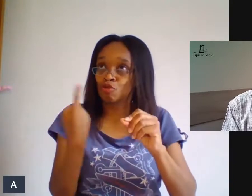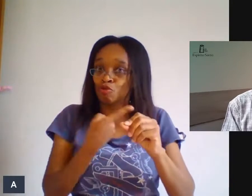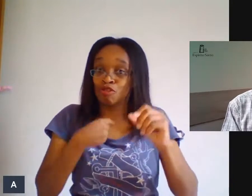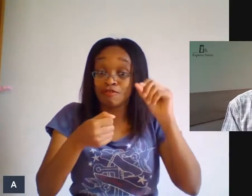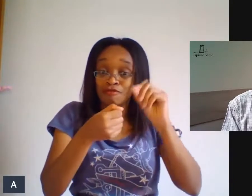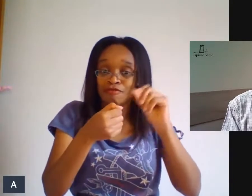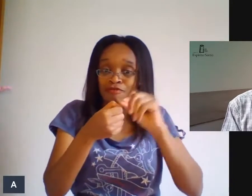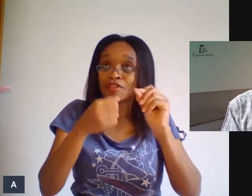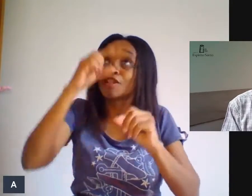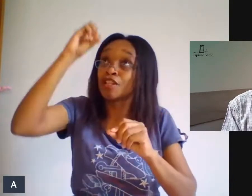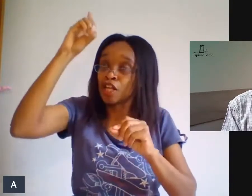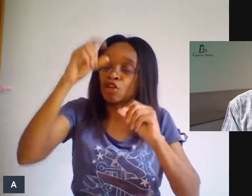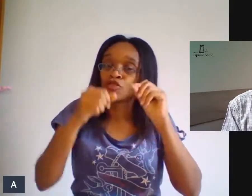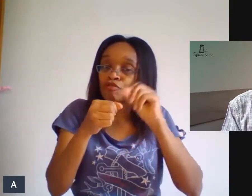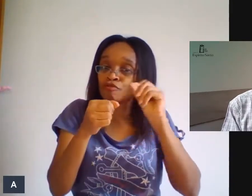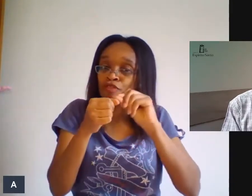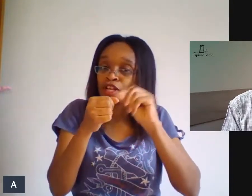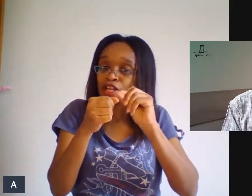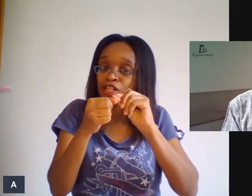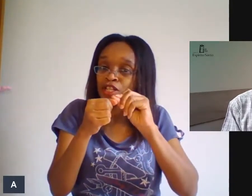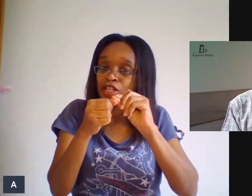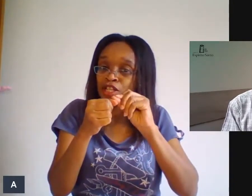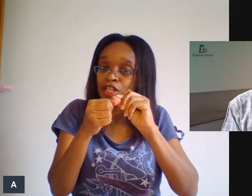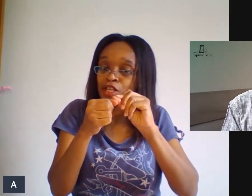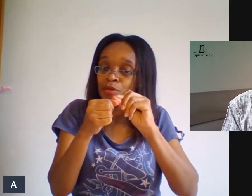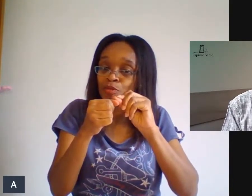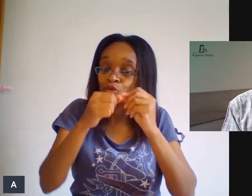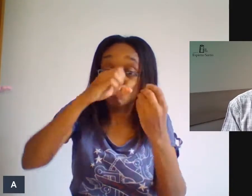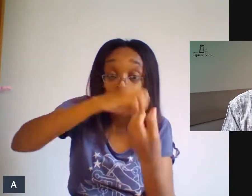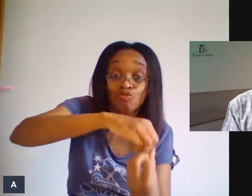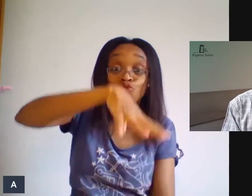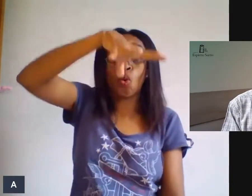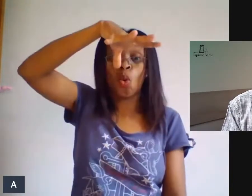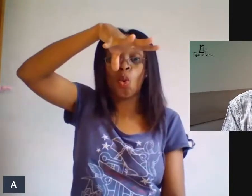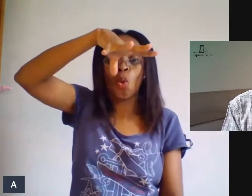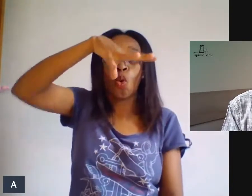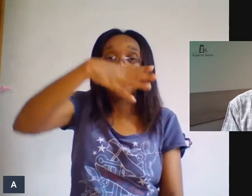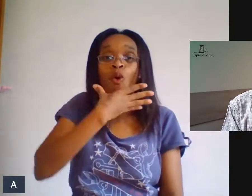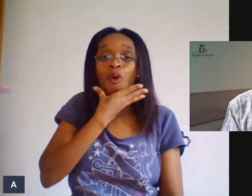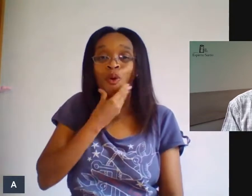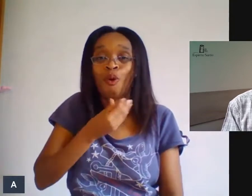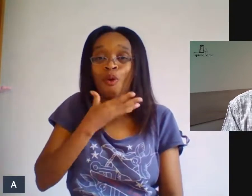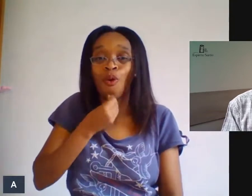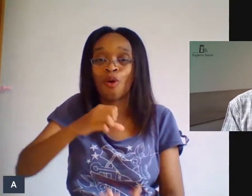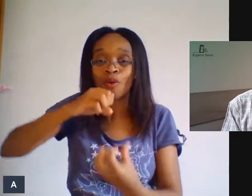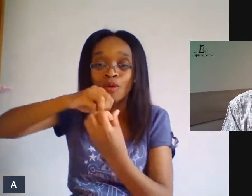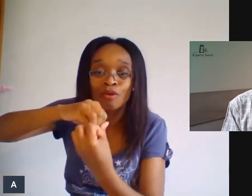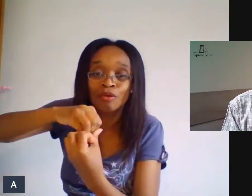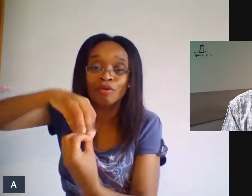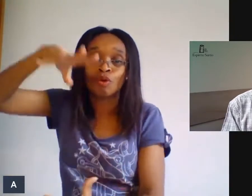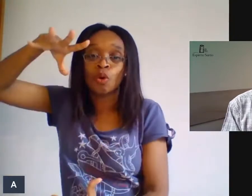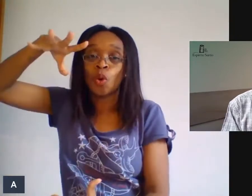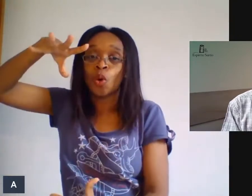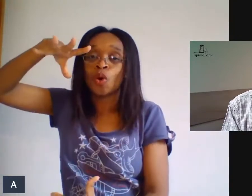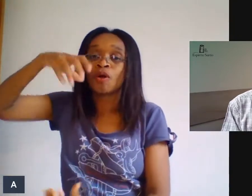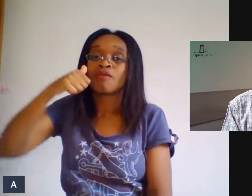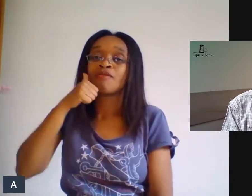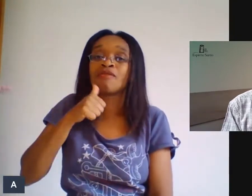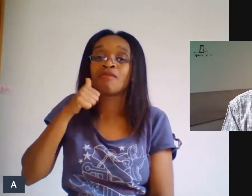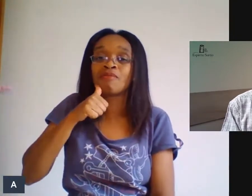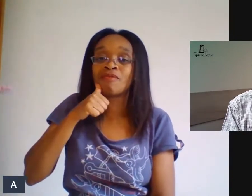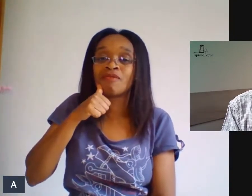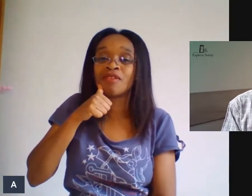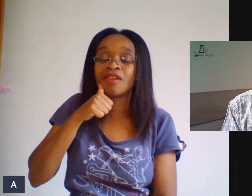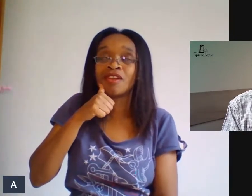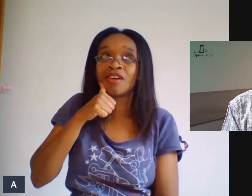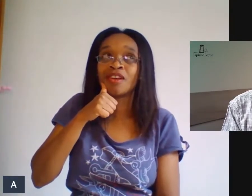façamos, no plural, sendo que antes ele falava faça-se. Em relação a todas as coisas,